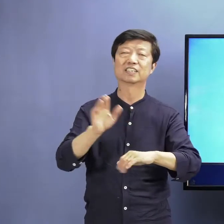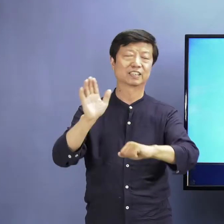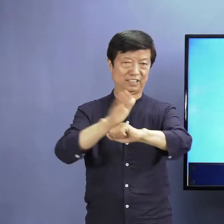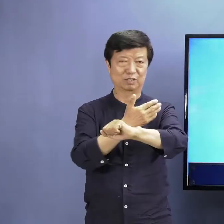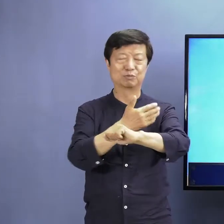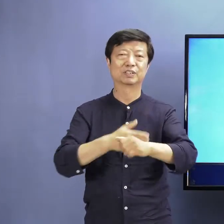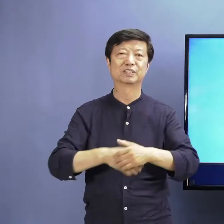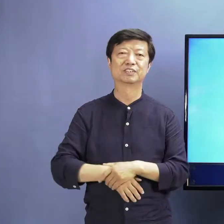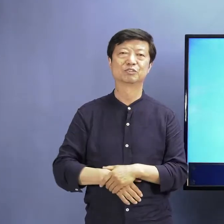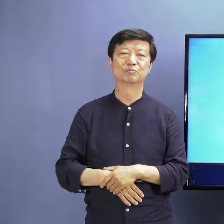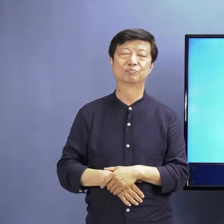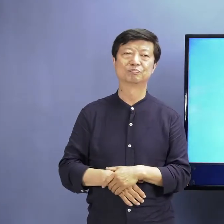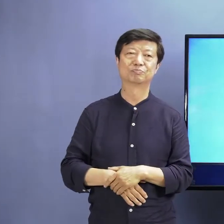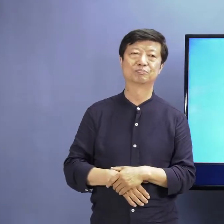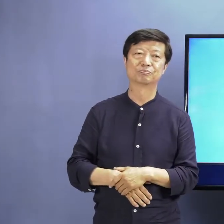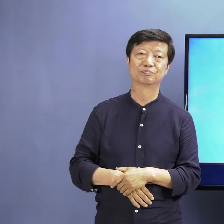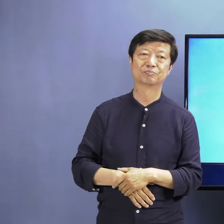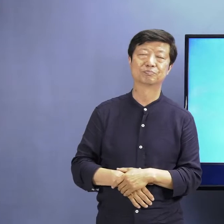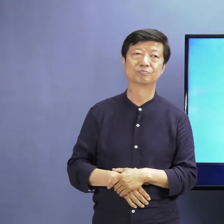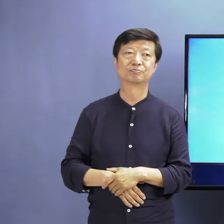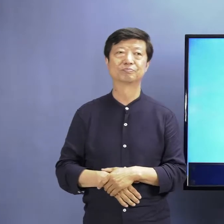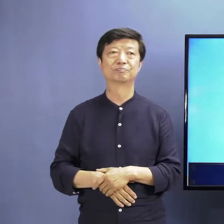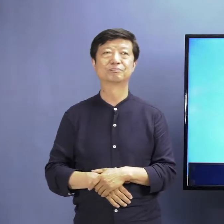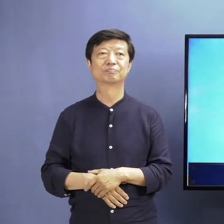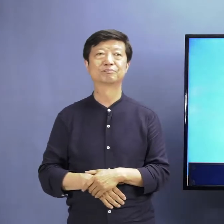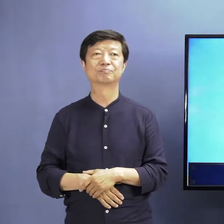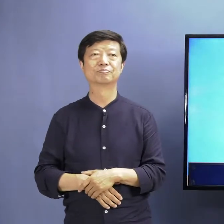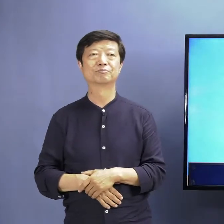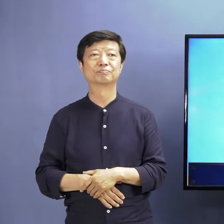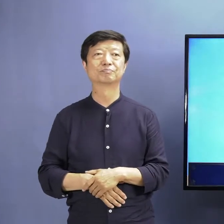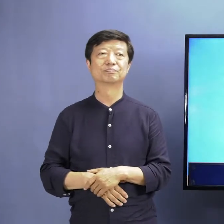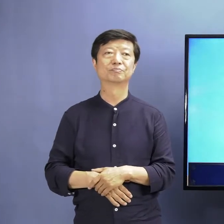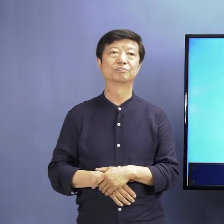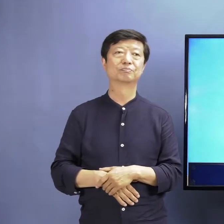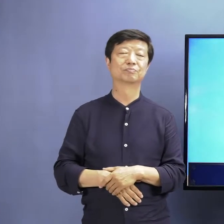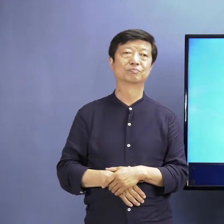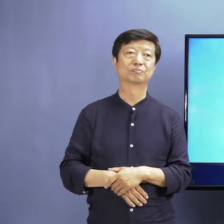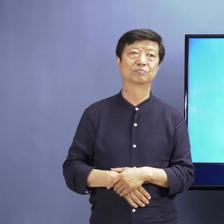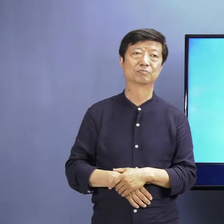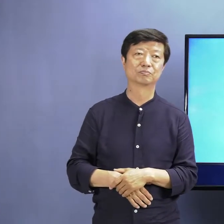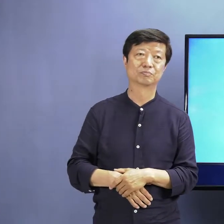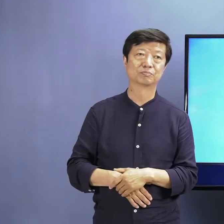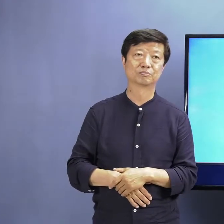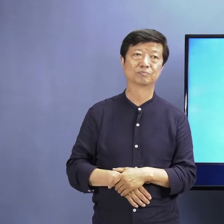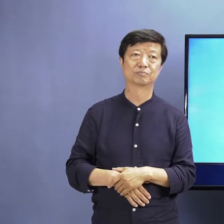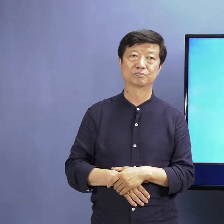그러면 진짜 더하죠. 차라리 안 일어서는 게 낫지. 정말 그렇습니다. 제가 그래서 못 일어서고 있어요.